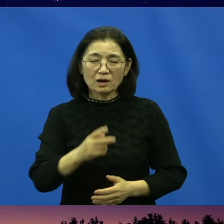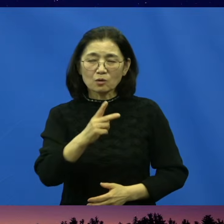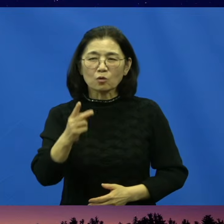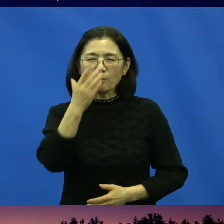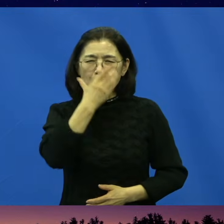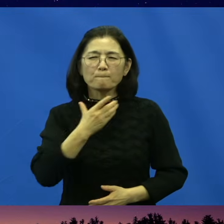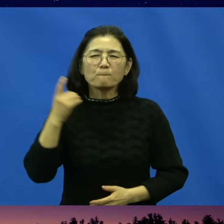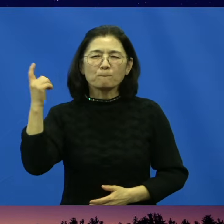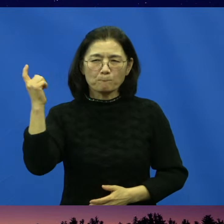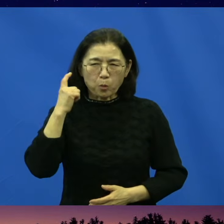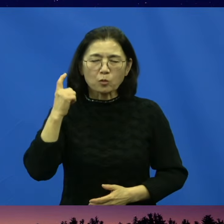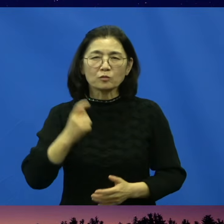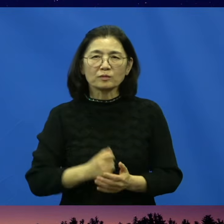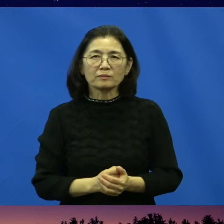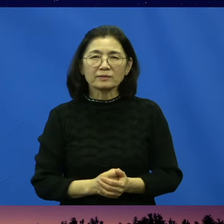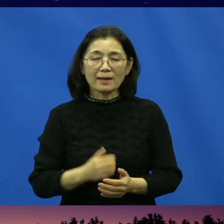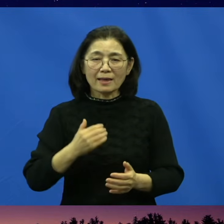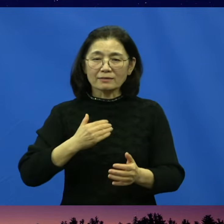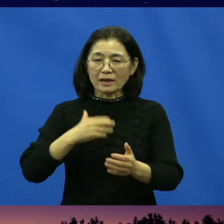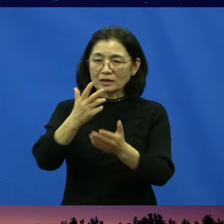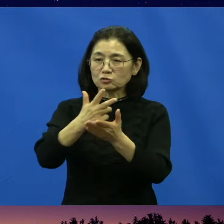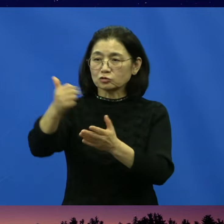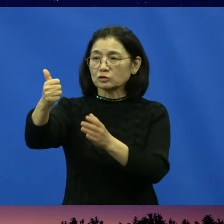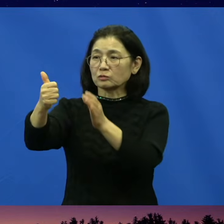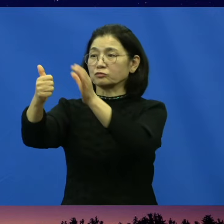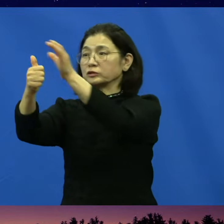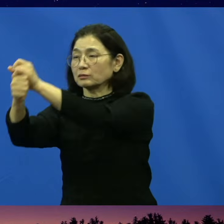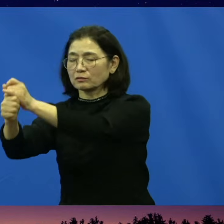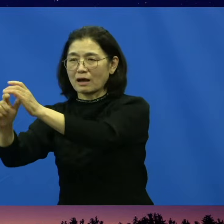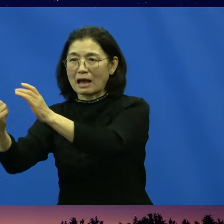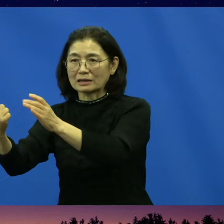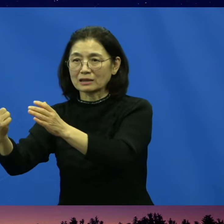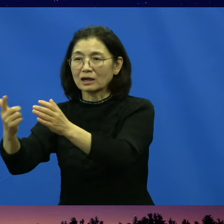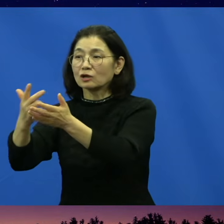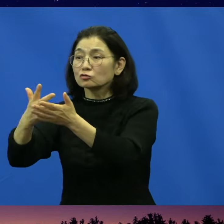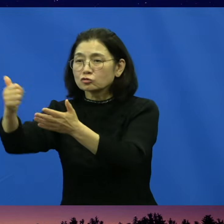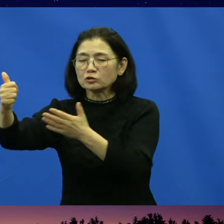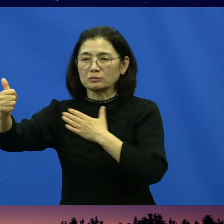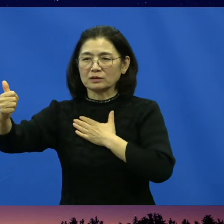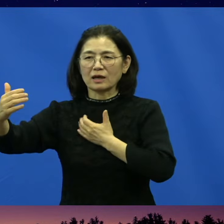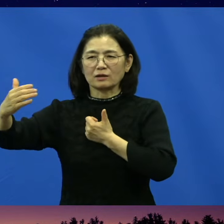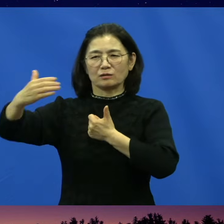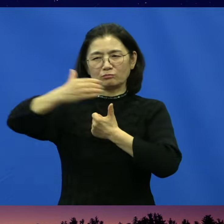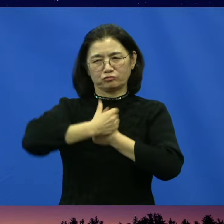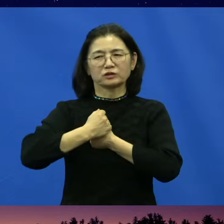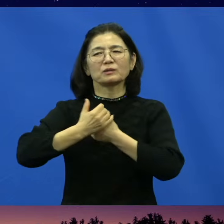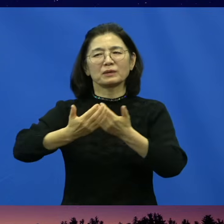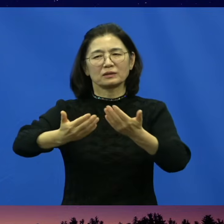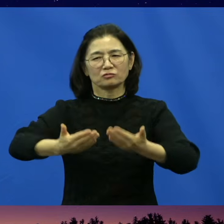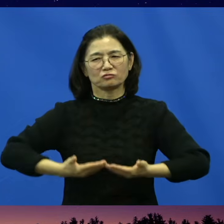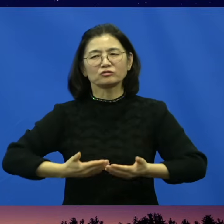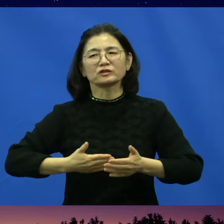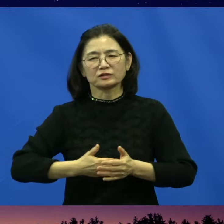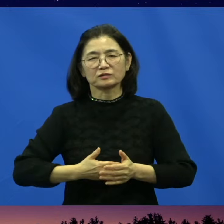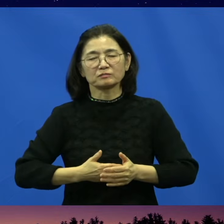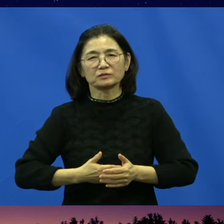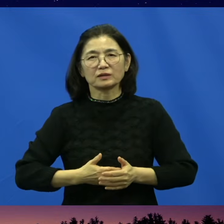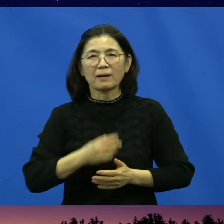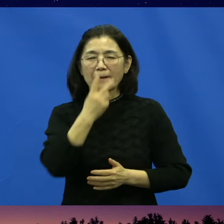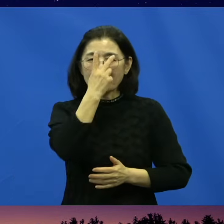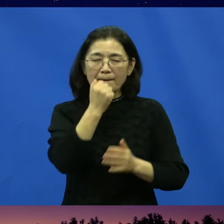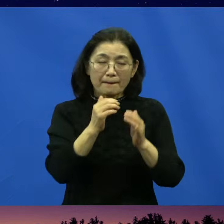믿습니다. 내가 주님을 붙잡은 것이 아니라 주님이 나를 붙잡아 주신 거예요. 여러분, 지금까지는